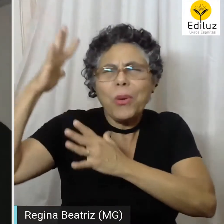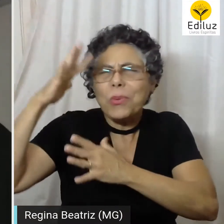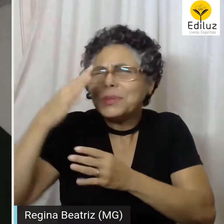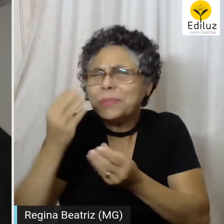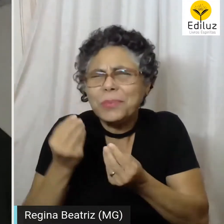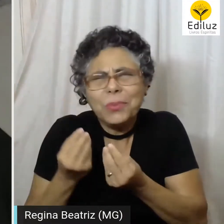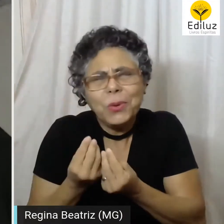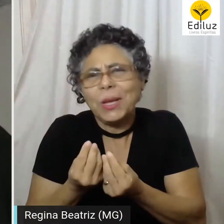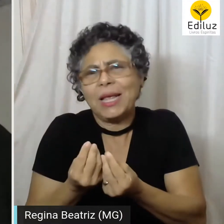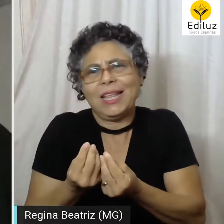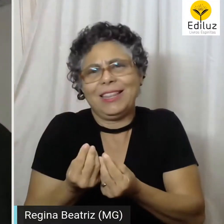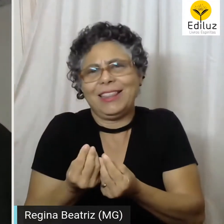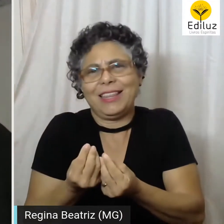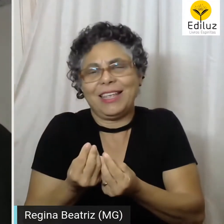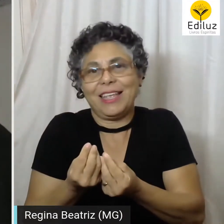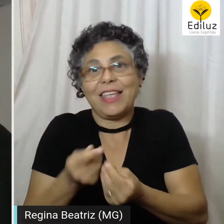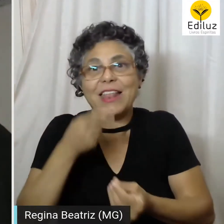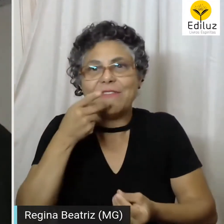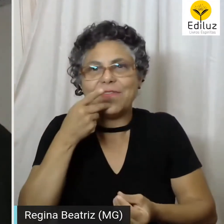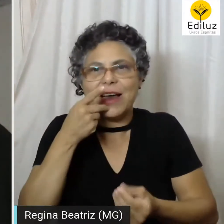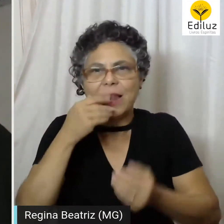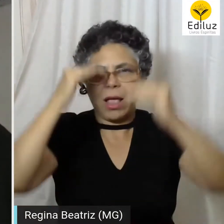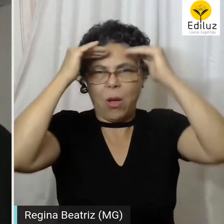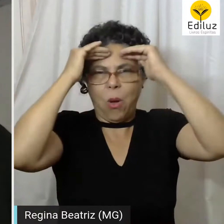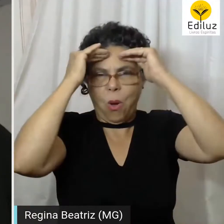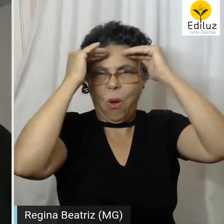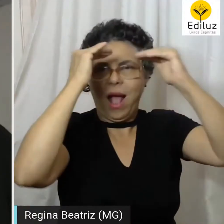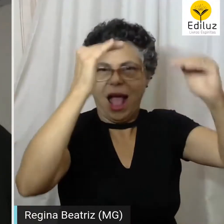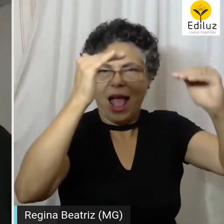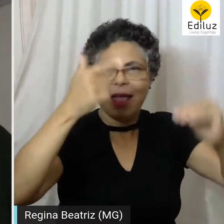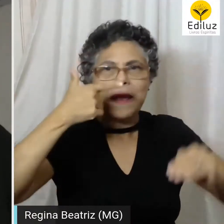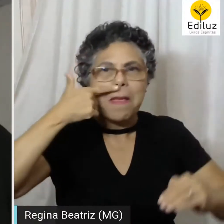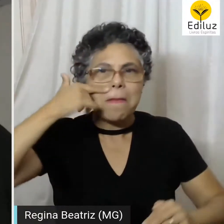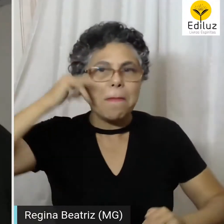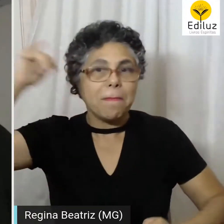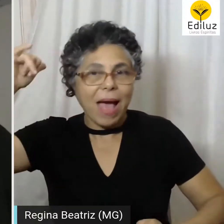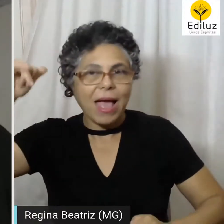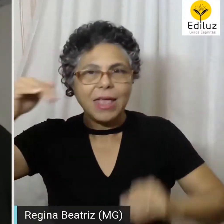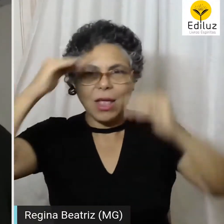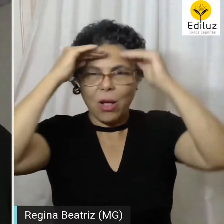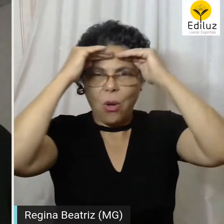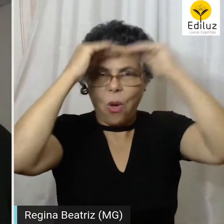ensina: honrai a vosso pai e a vossa mãe.